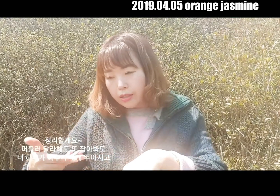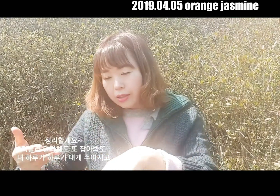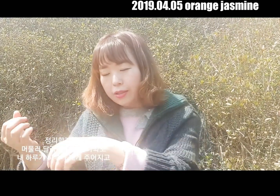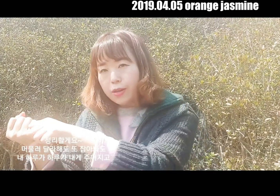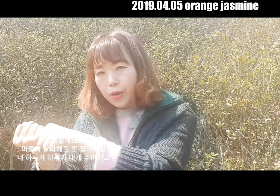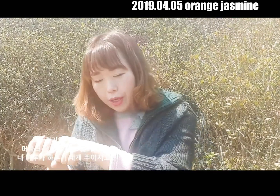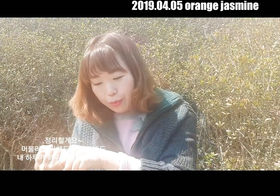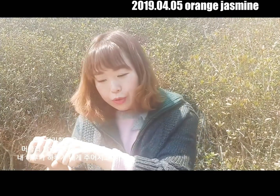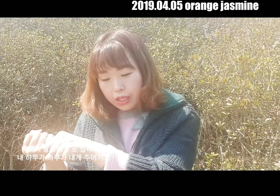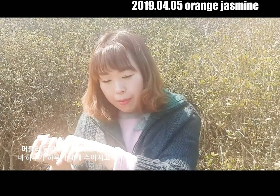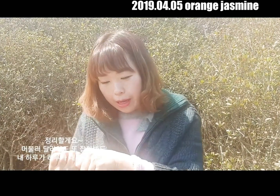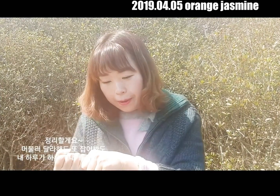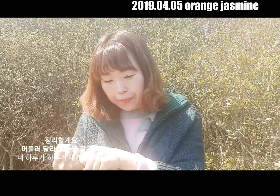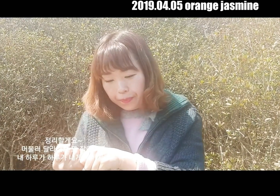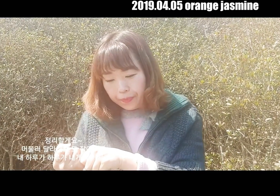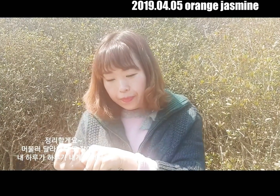시간 흐르는 거 이렇게 붙잡아.